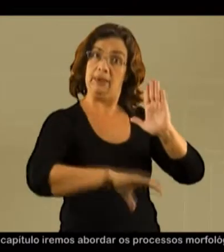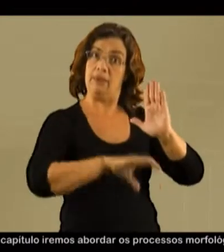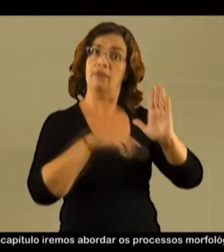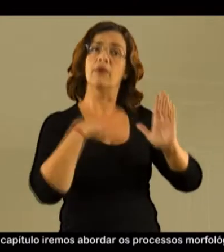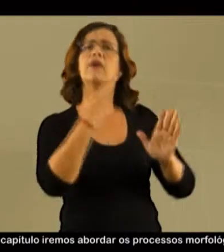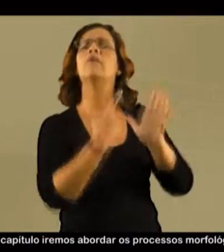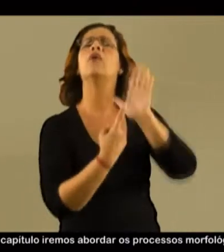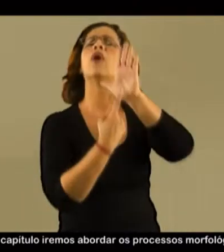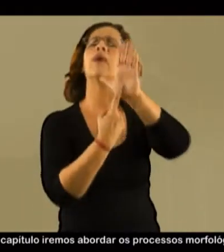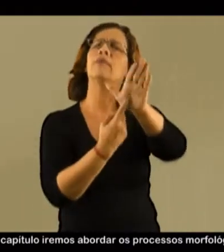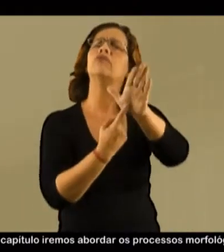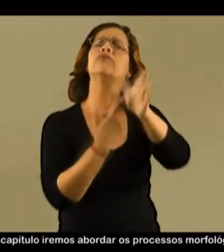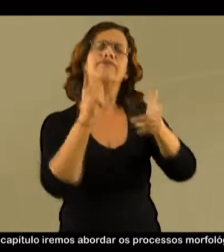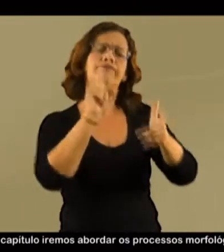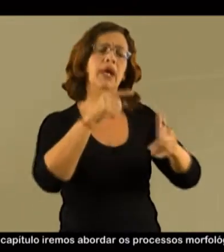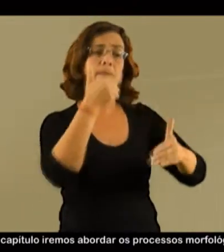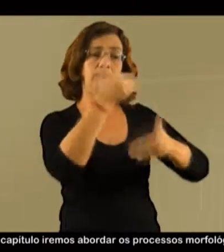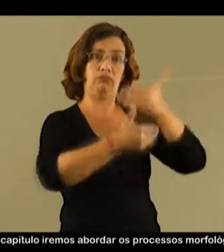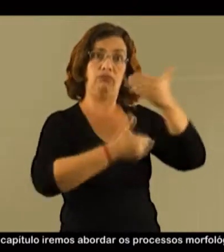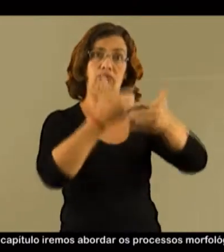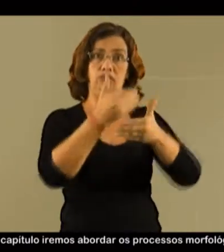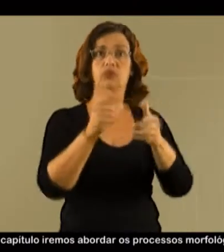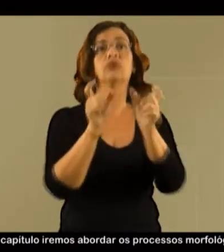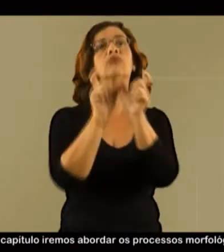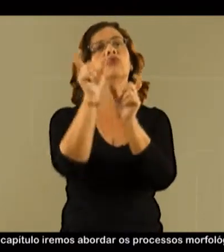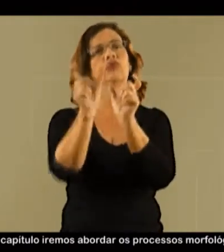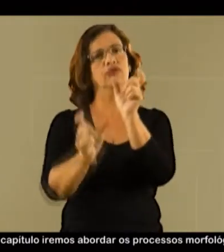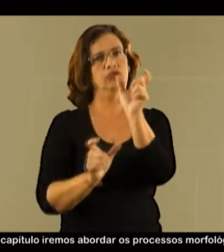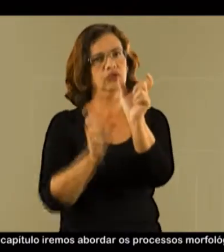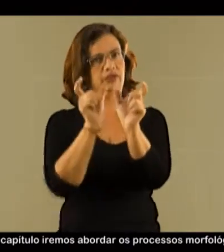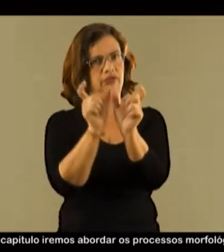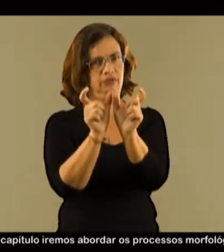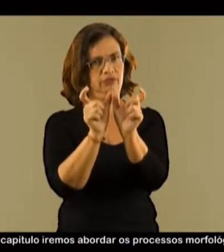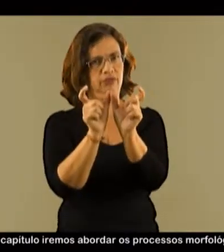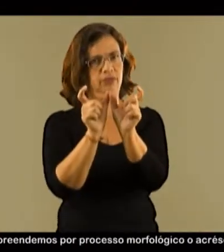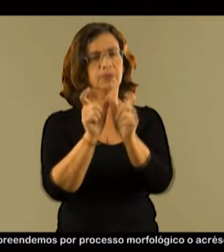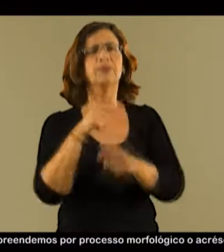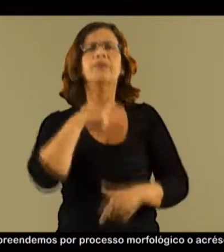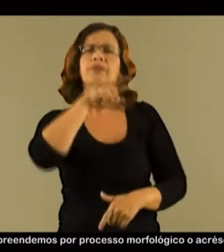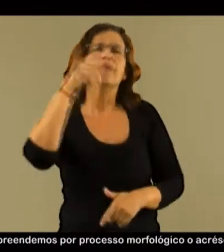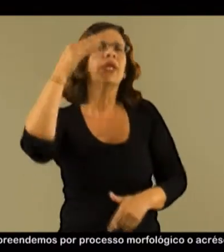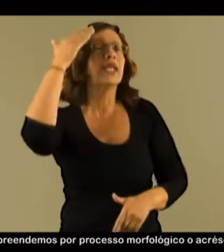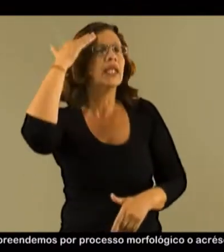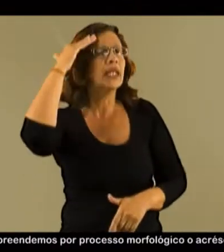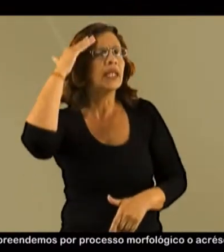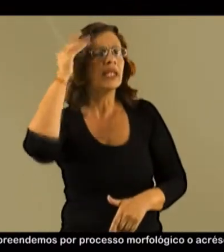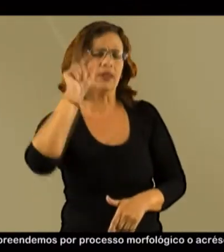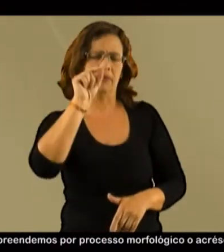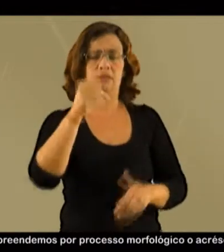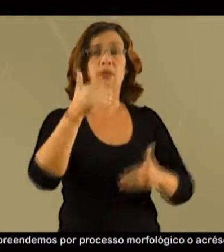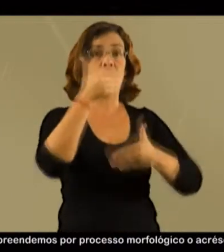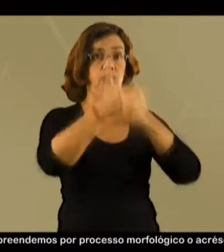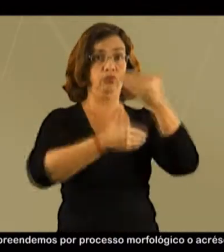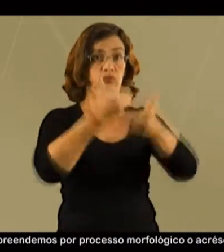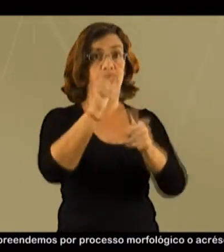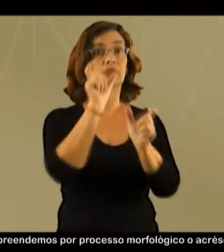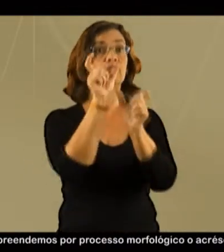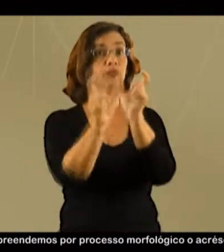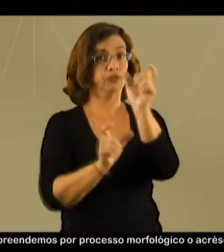Nesse capítulo, iremos abordar os processos morfológicos. Compreendemos, por processo morfológico,